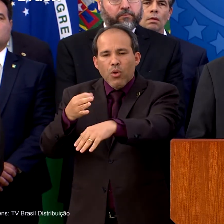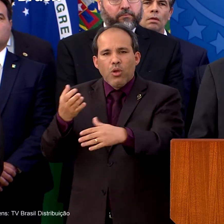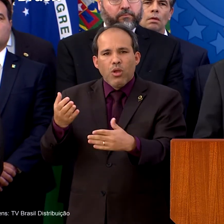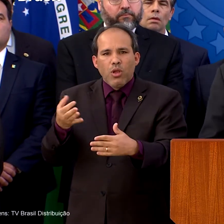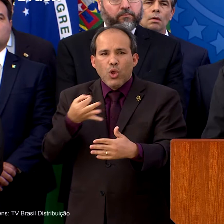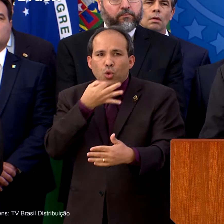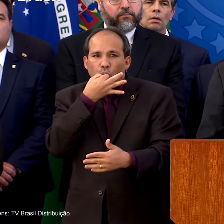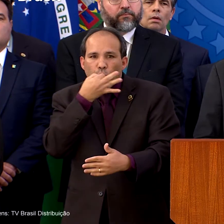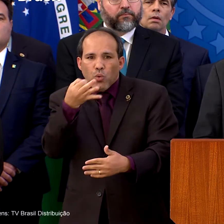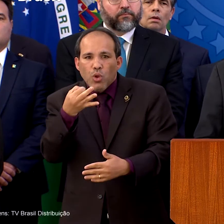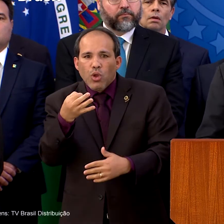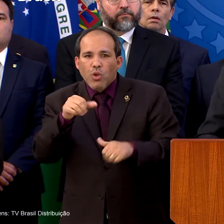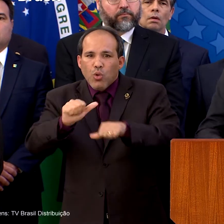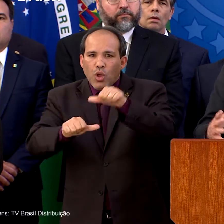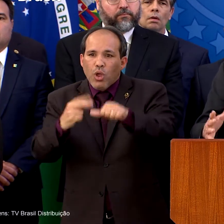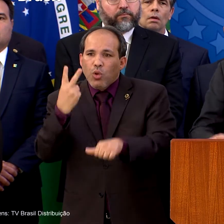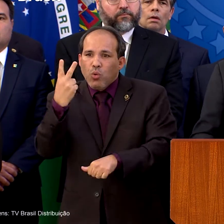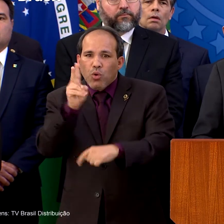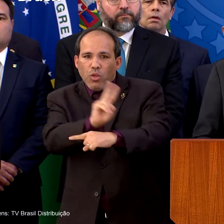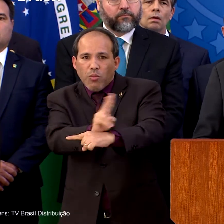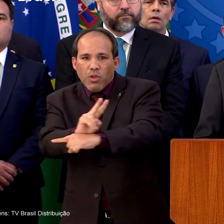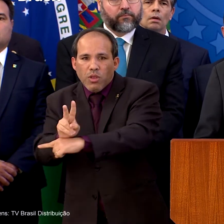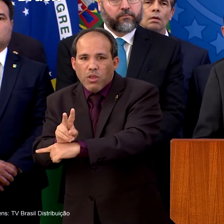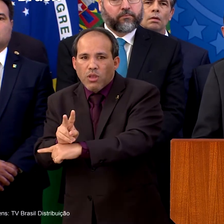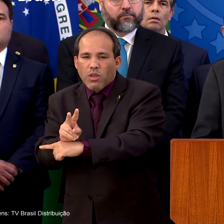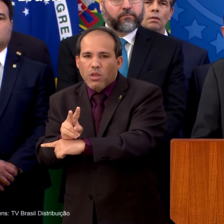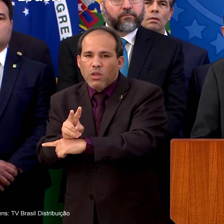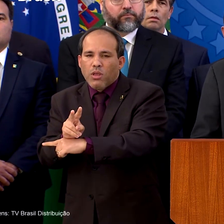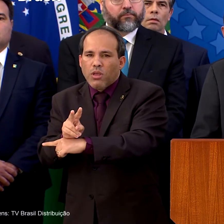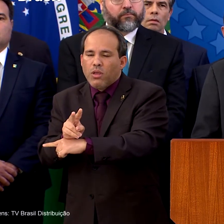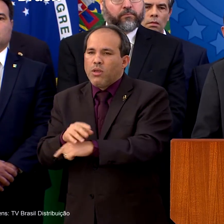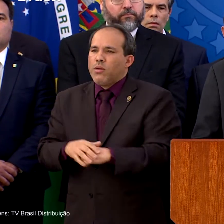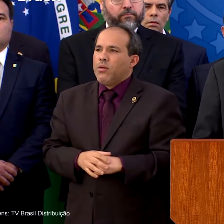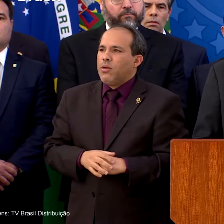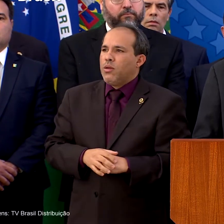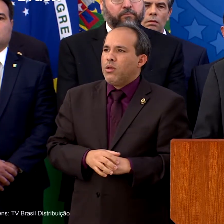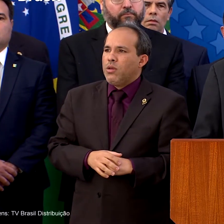para troca de dois super dependência entre 27